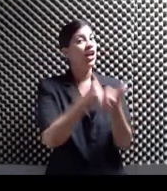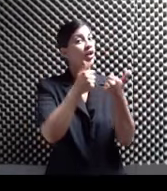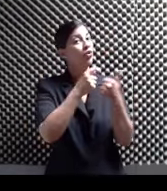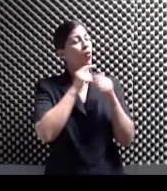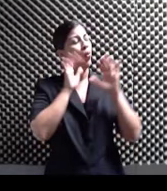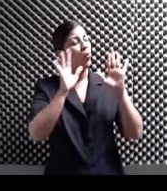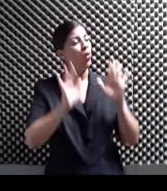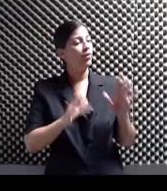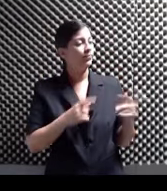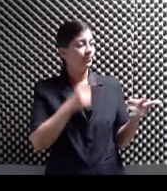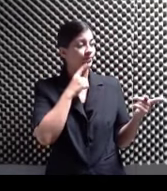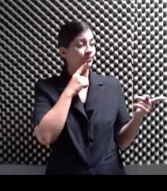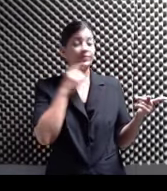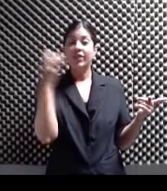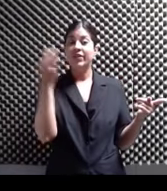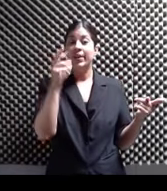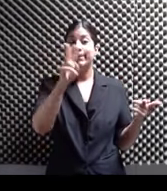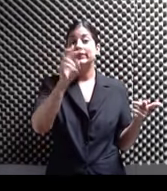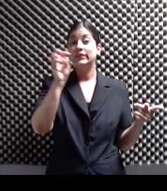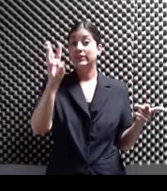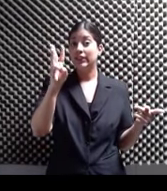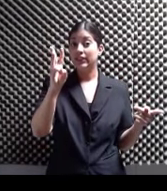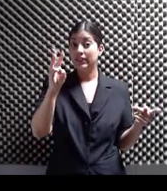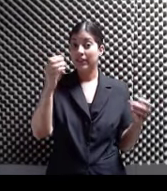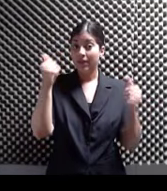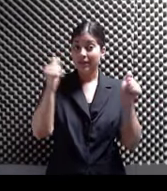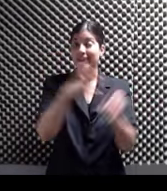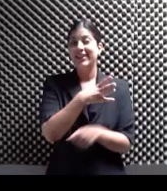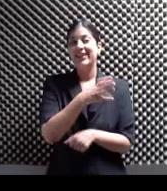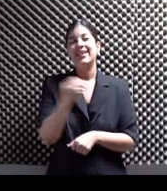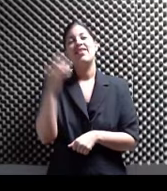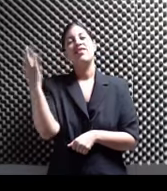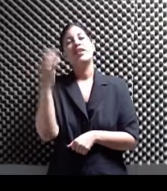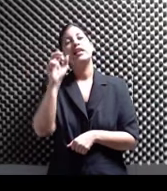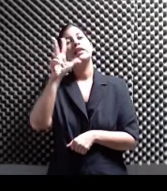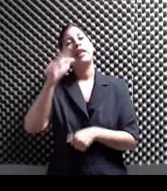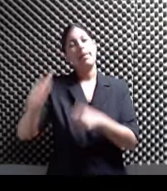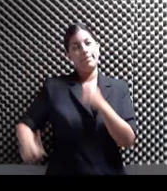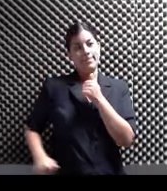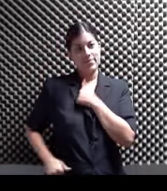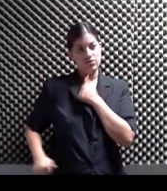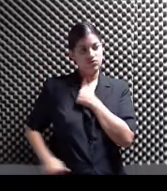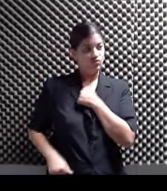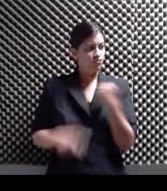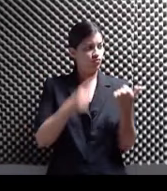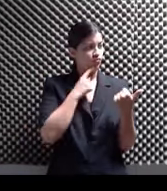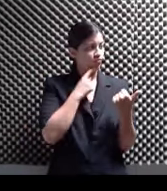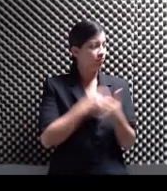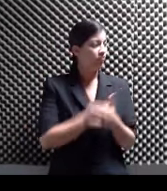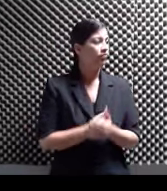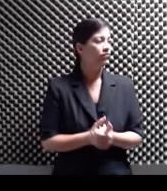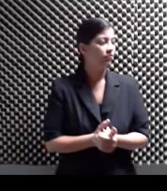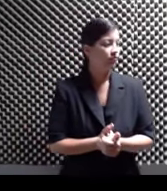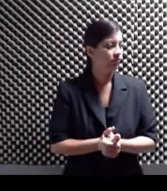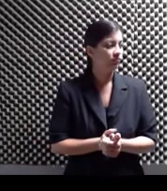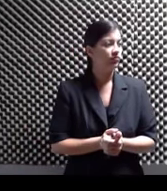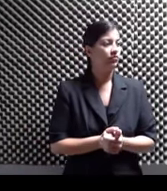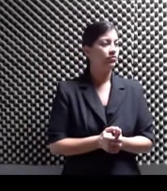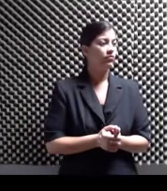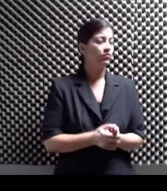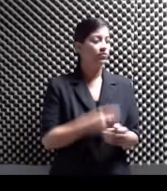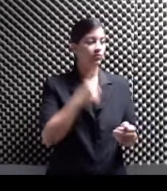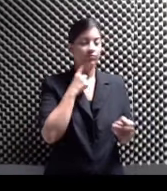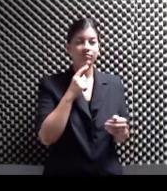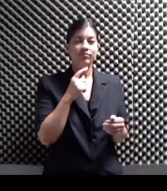el viernes 26 de abril y el viernes 3 de mayo. Son cuatro viernes con actividades. Exacto, que ayudan a estar. Te cambias el